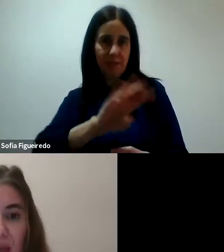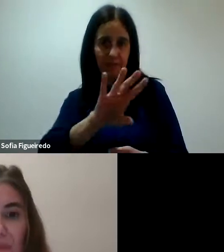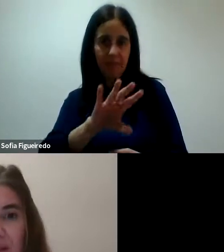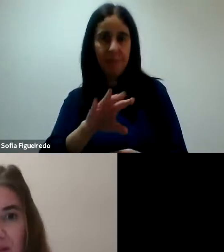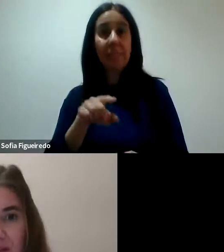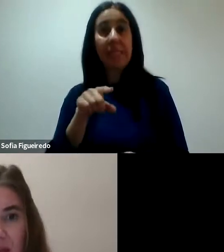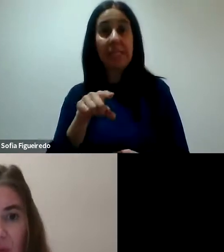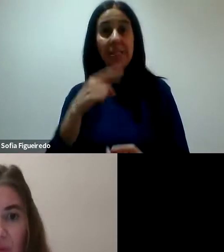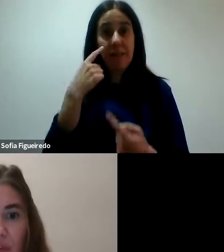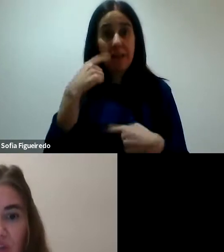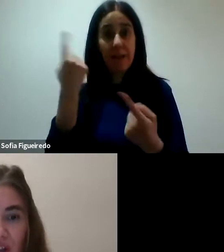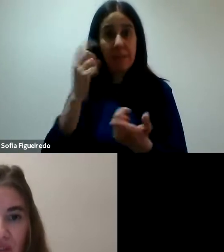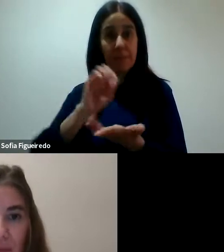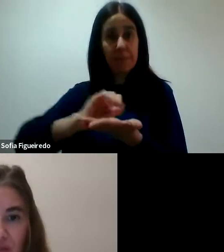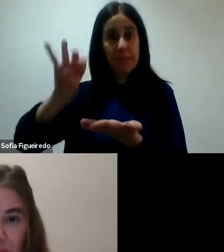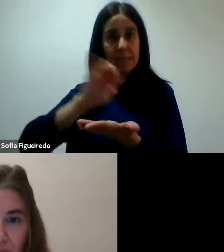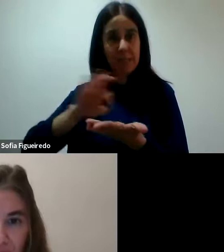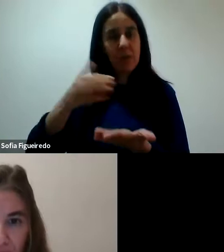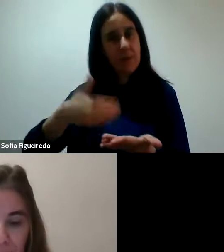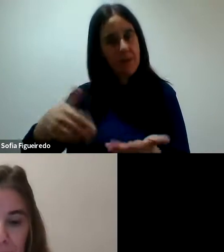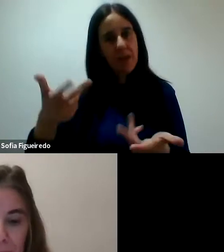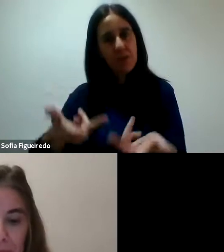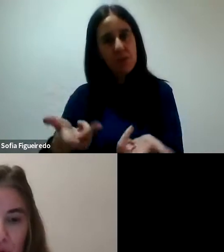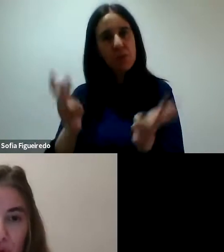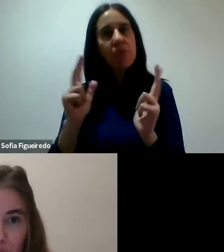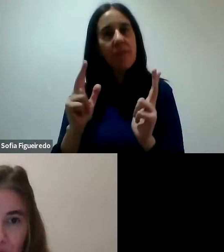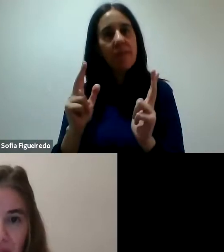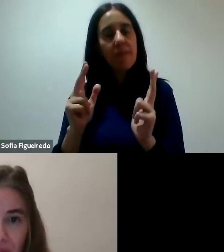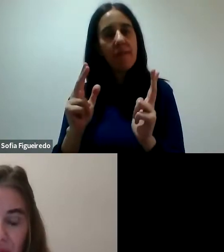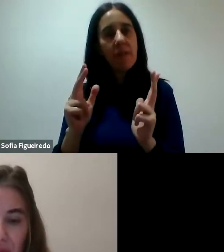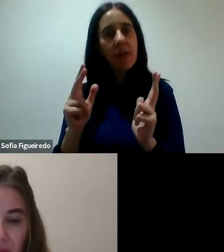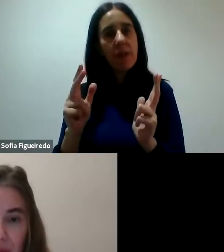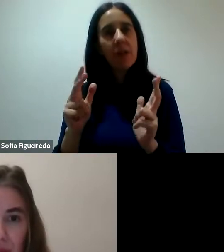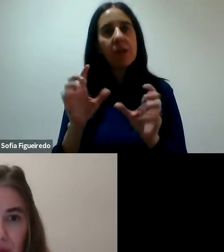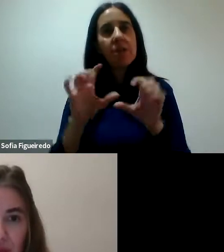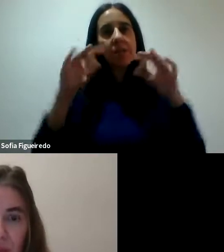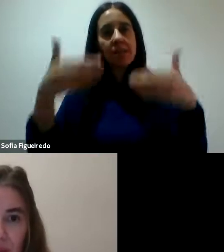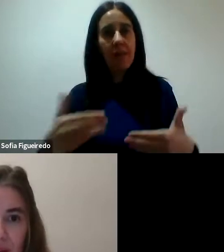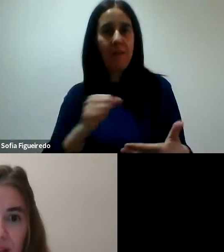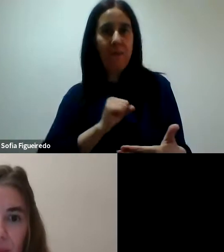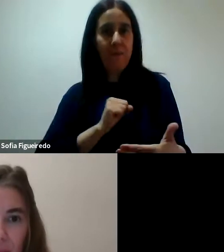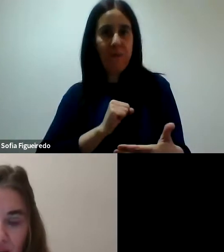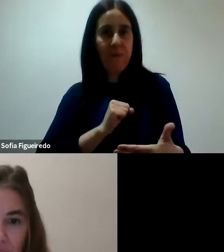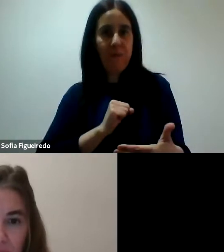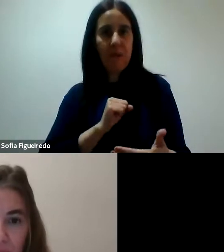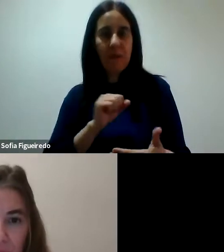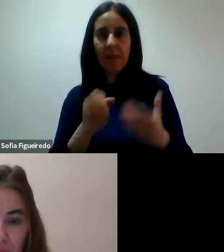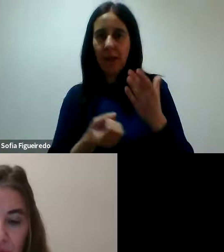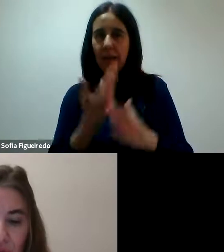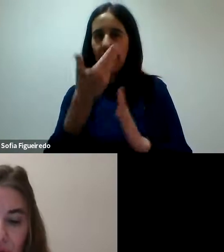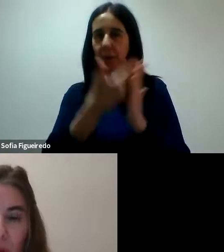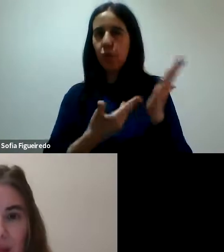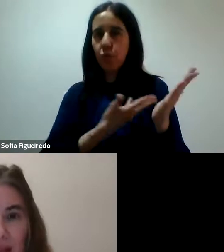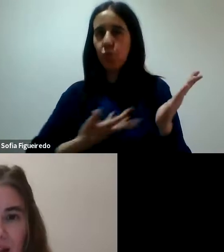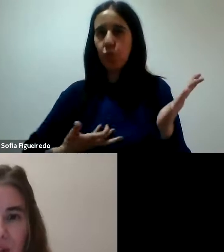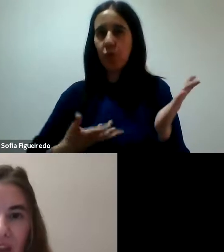Esta apresentação vai estar também disponível no nosso site, que estamos a criar uma página